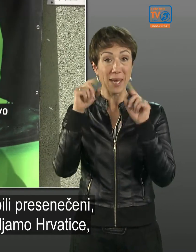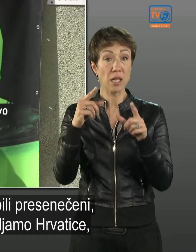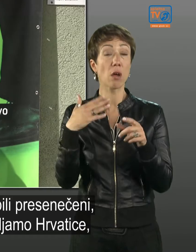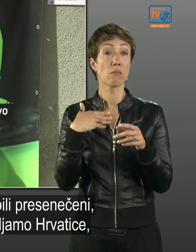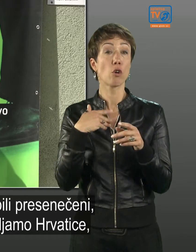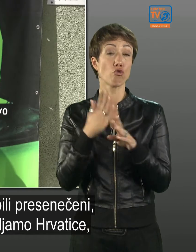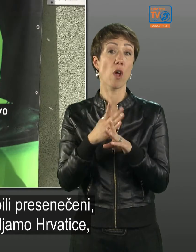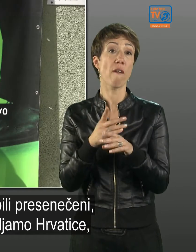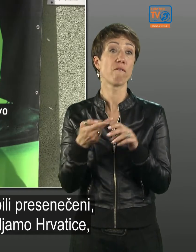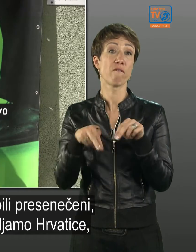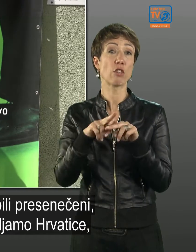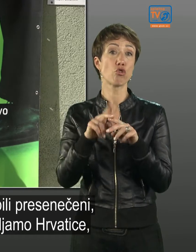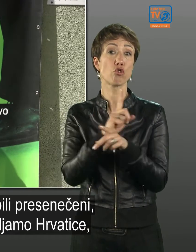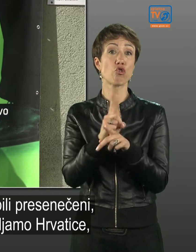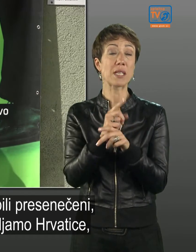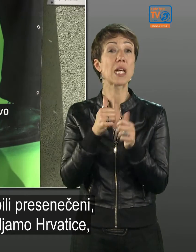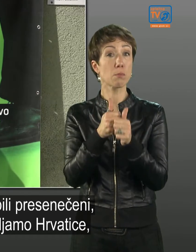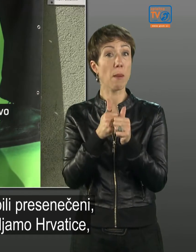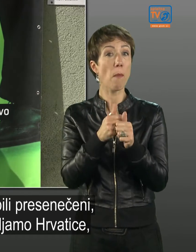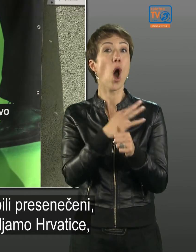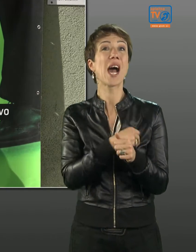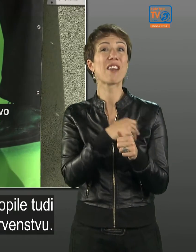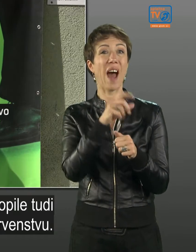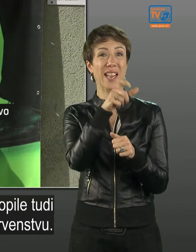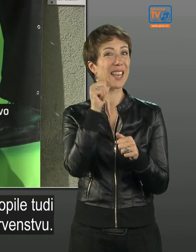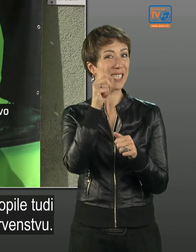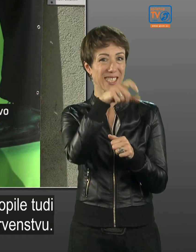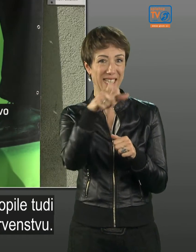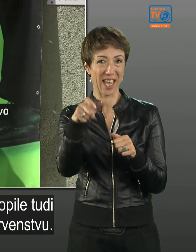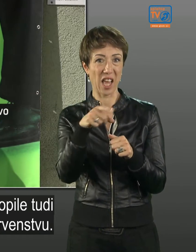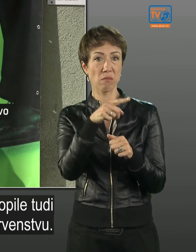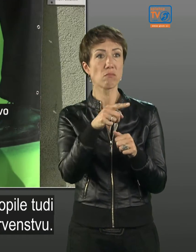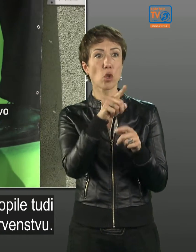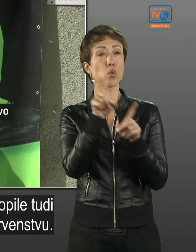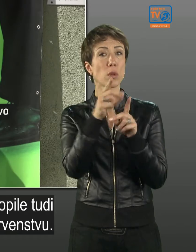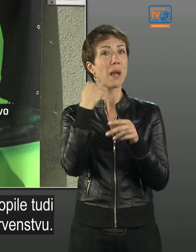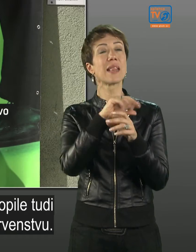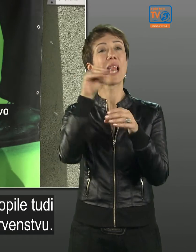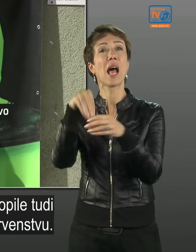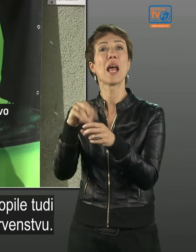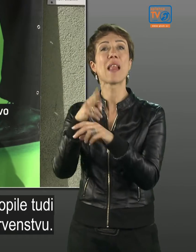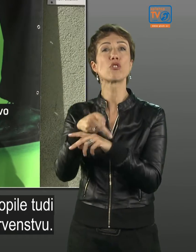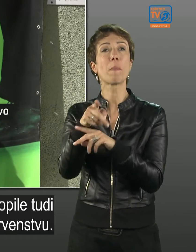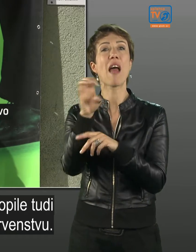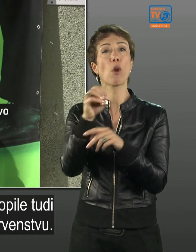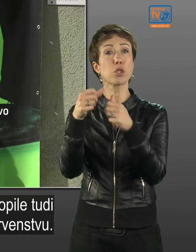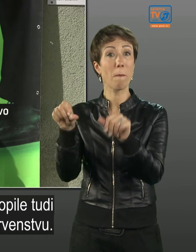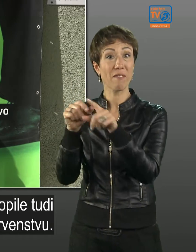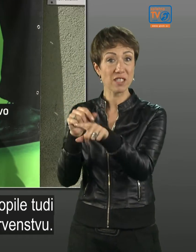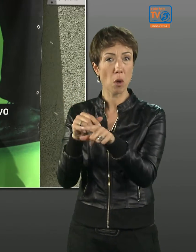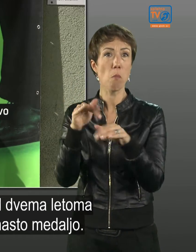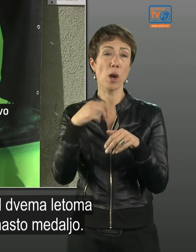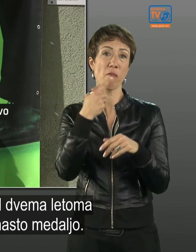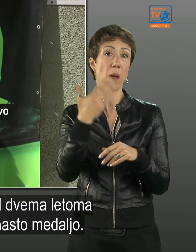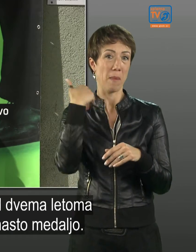prepričani, saj že več časa spremljamo, so v bistvu Hrvatice, ki kot gluhoneme so nastopile tudi na Evropskem prvenstvu.